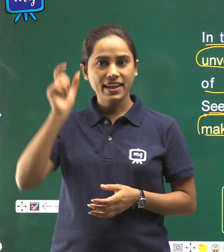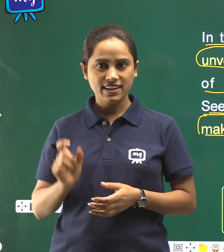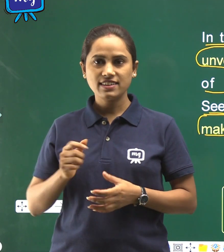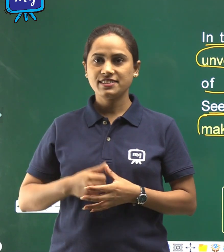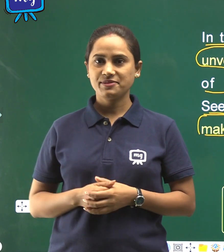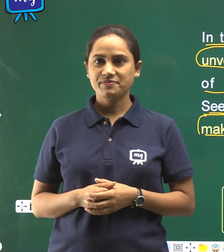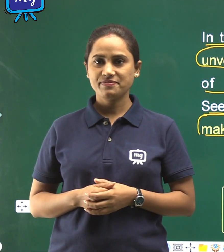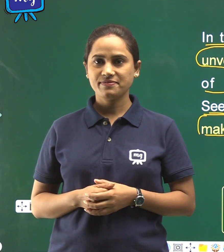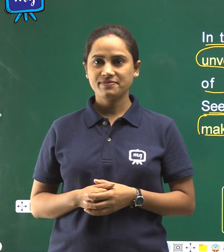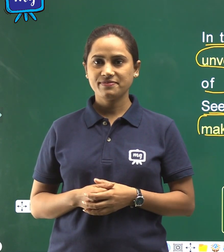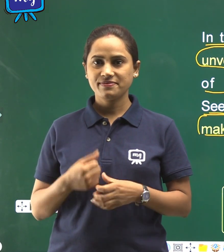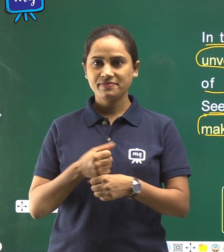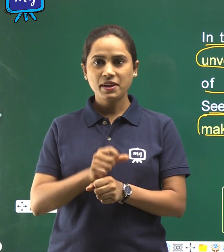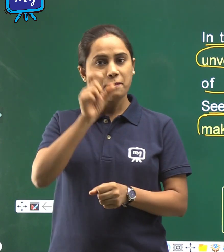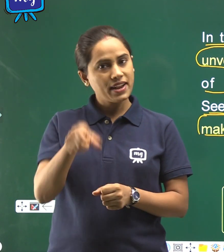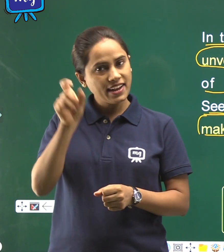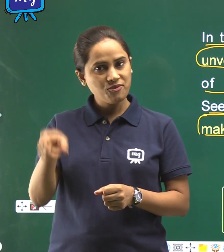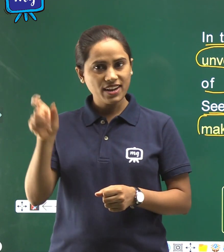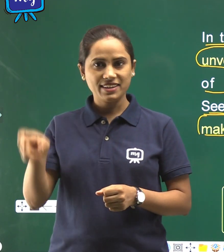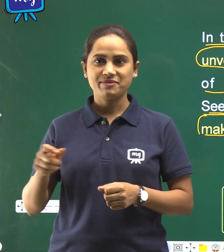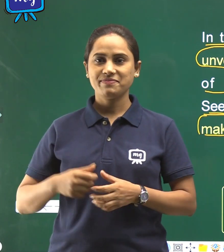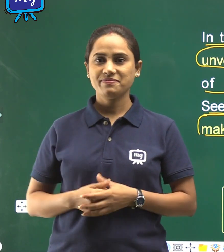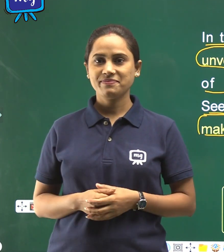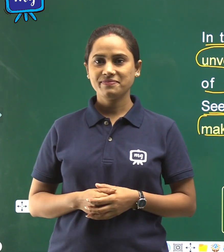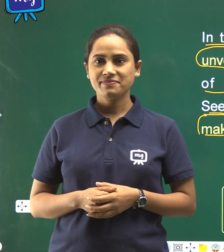makers, बनाने वाले.